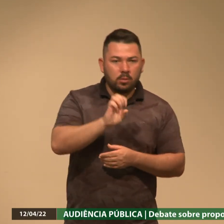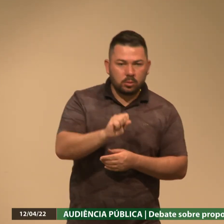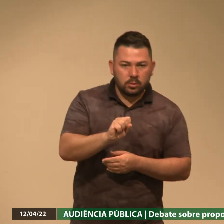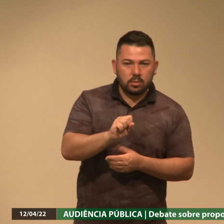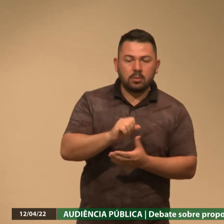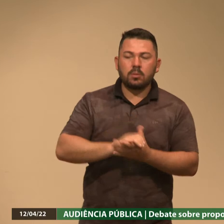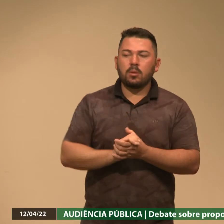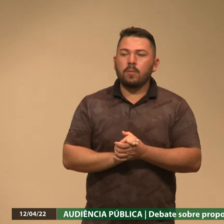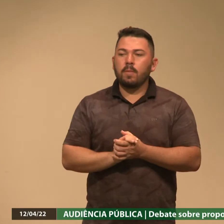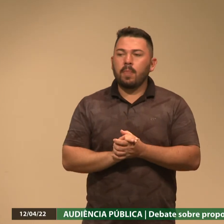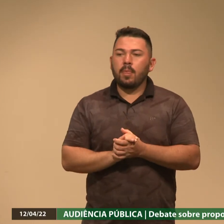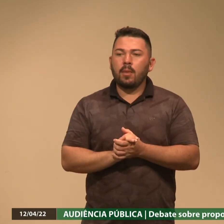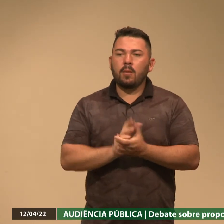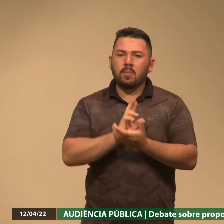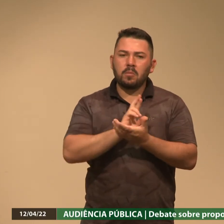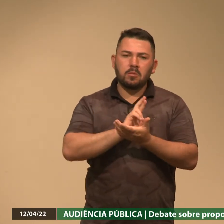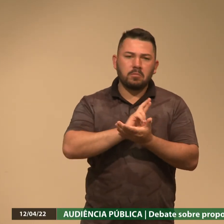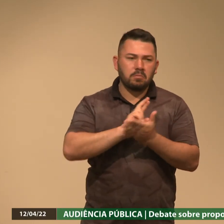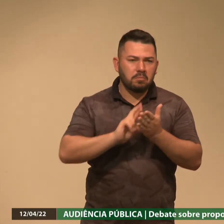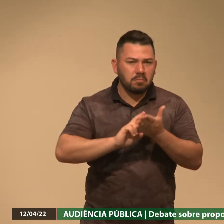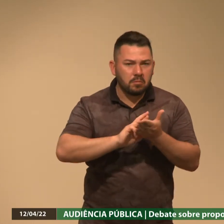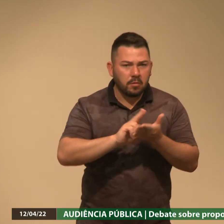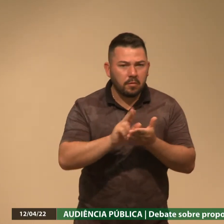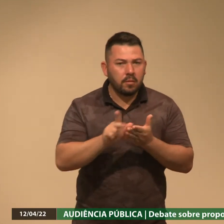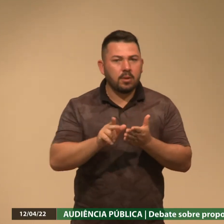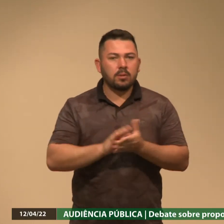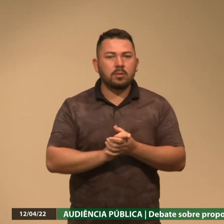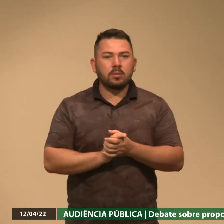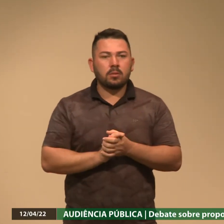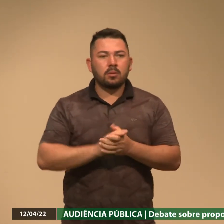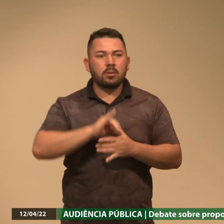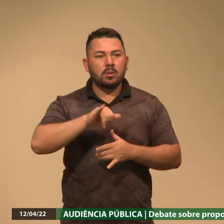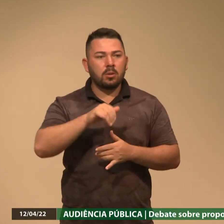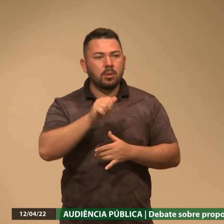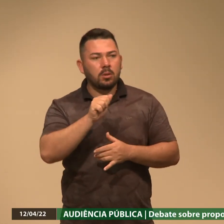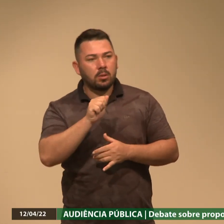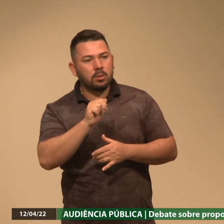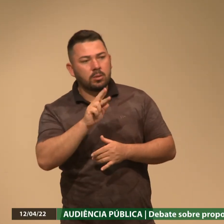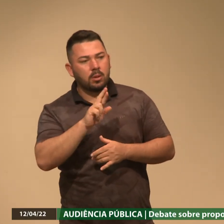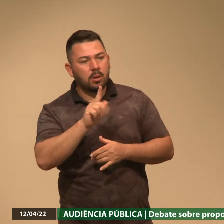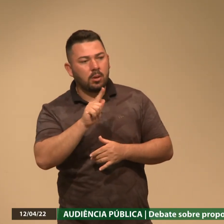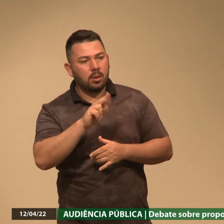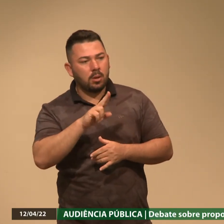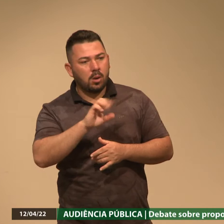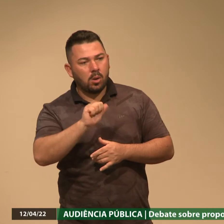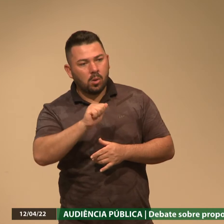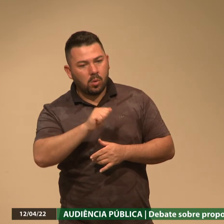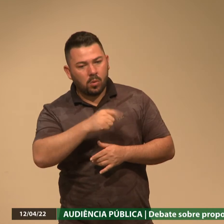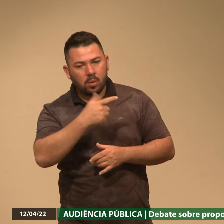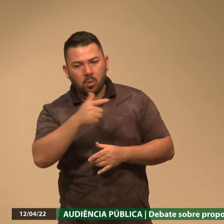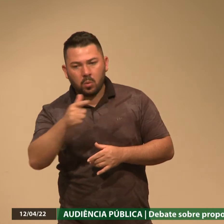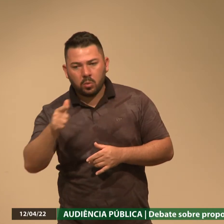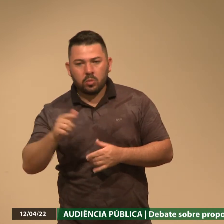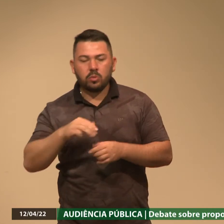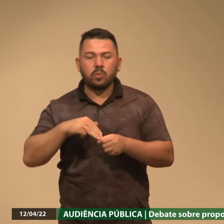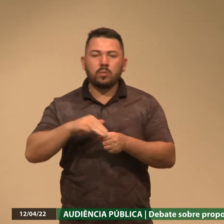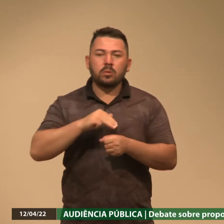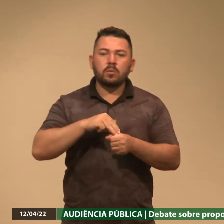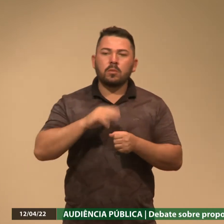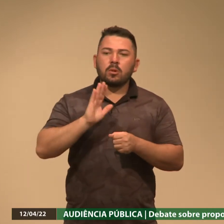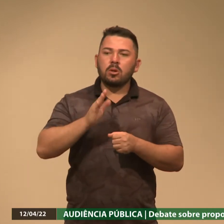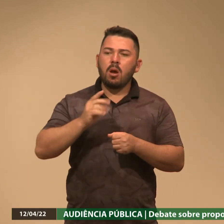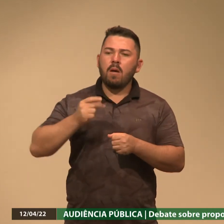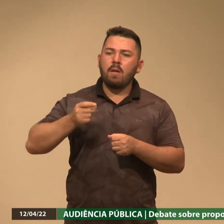que por vezes é Jaraguá do Sul e entre touro outros municípios Pois várias vezes